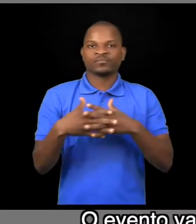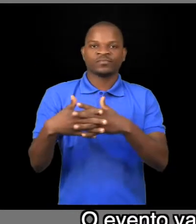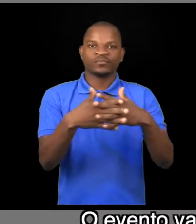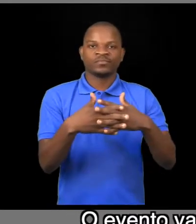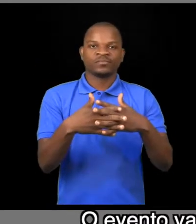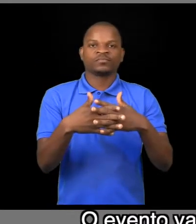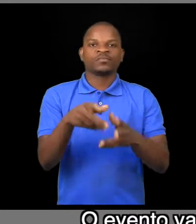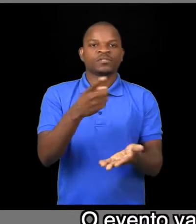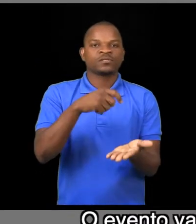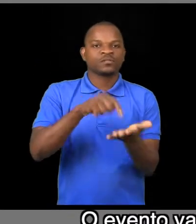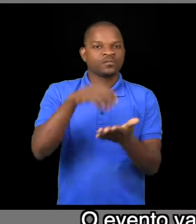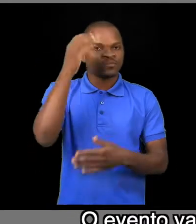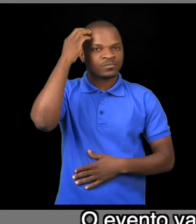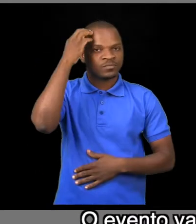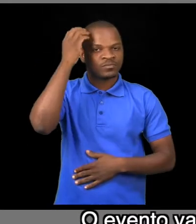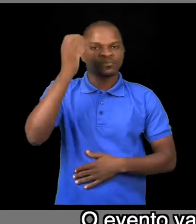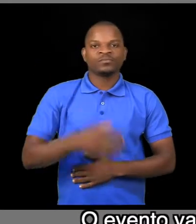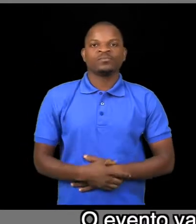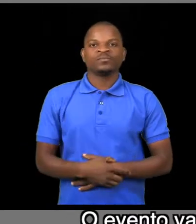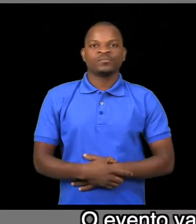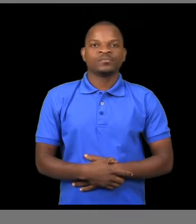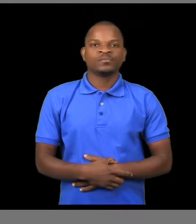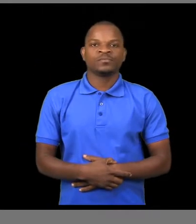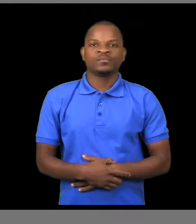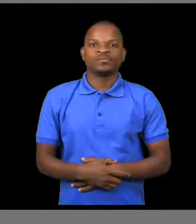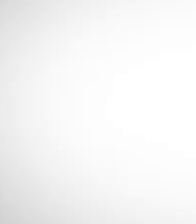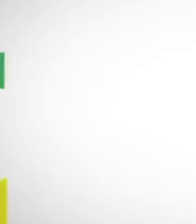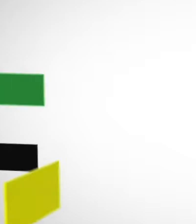dos Estados Unidos da América em Maputo.